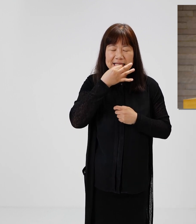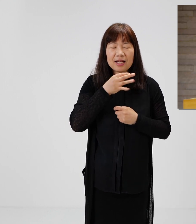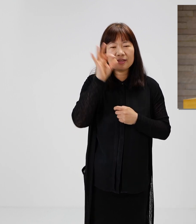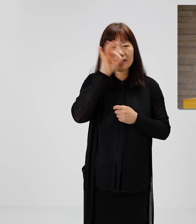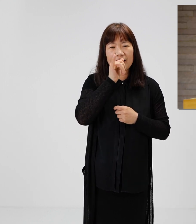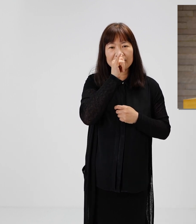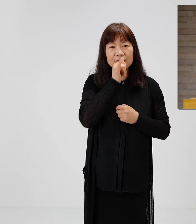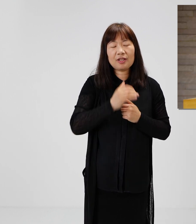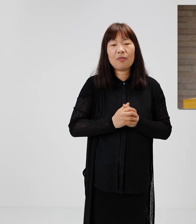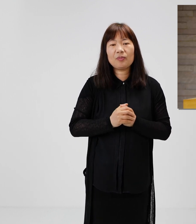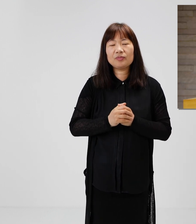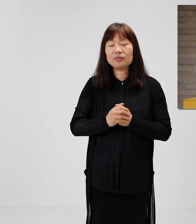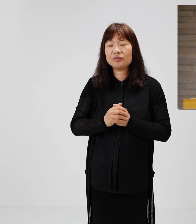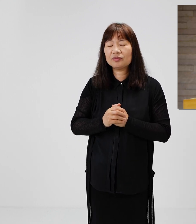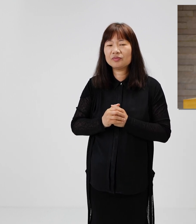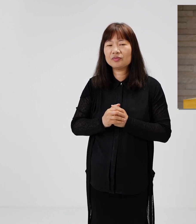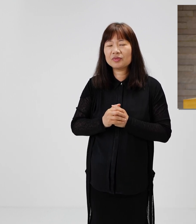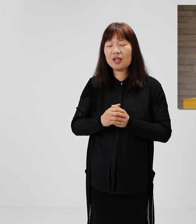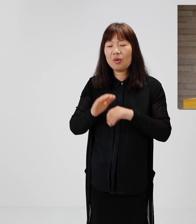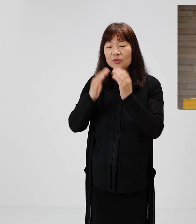택하지 유익을 택하는 사람은